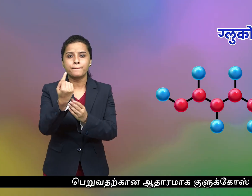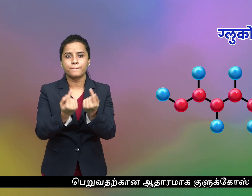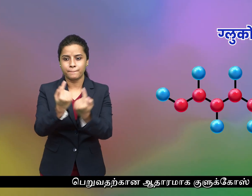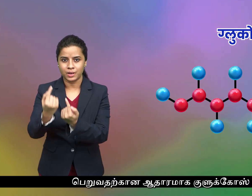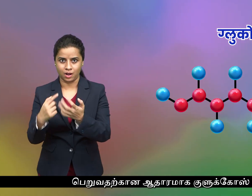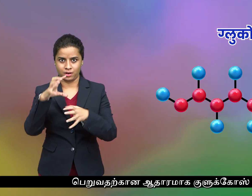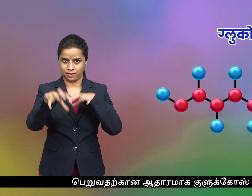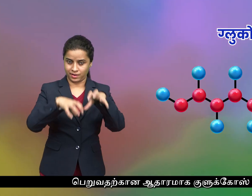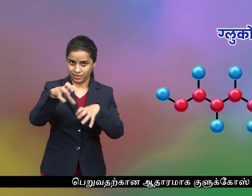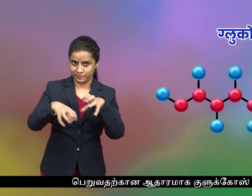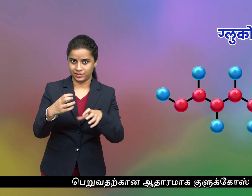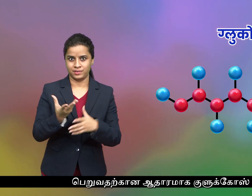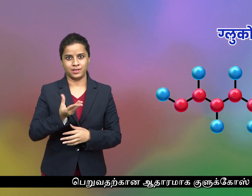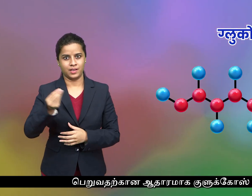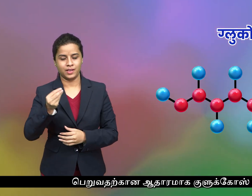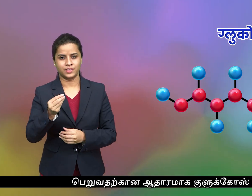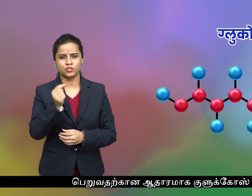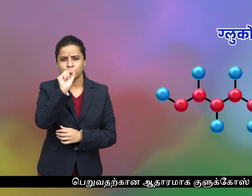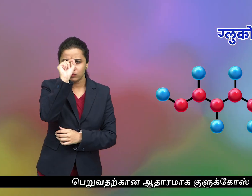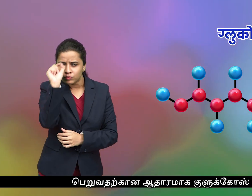பெறுவதற்கான ஆதாரமாக குளுக்கோஸ் உள்ளது.